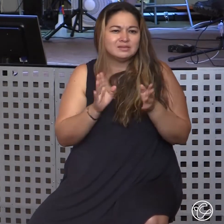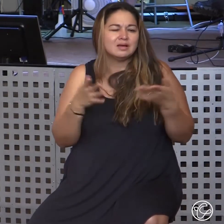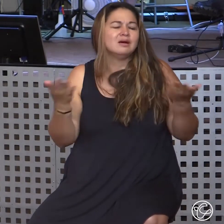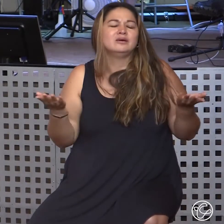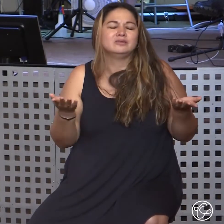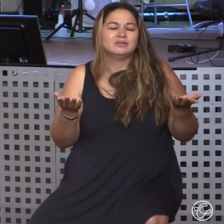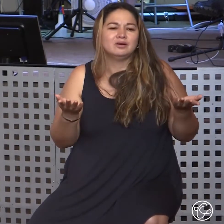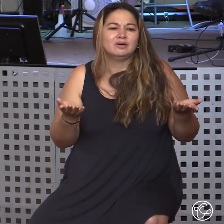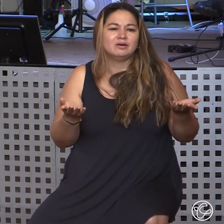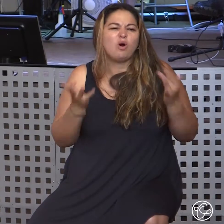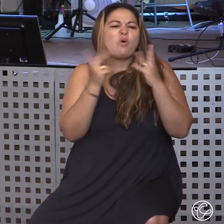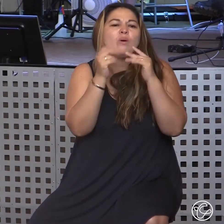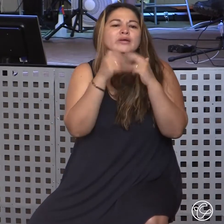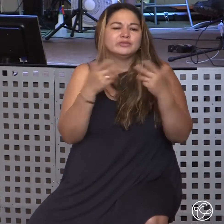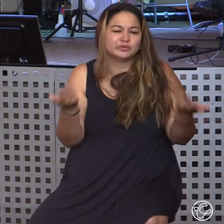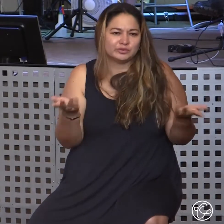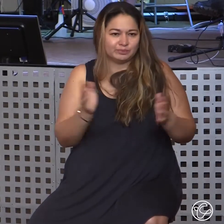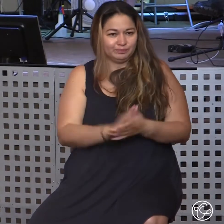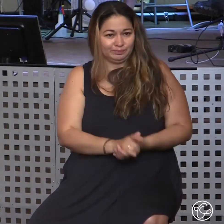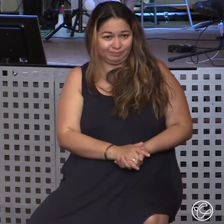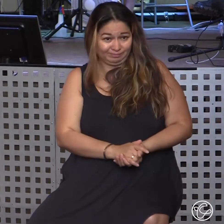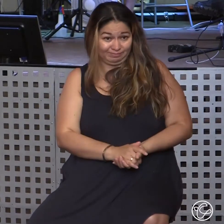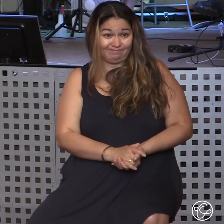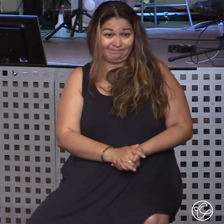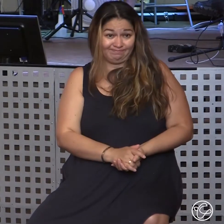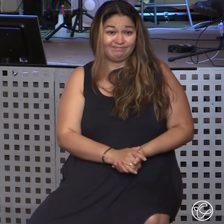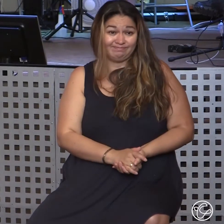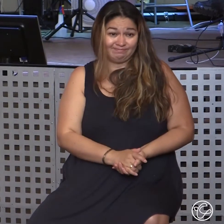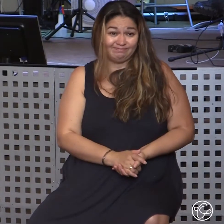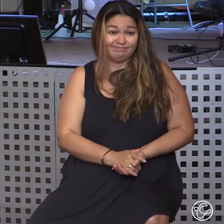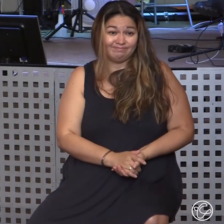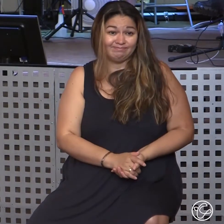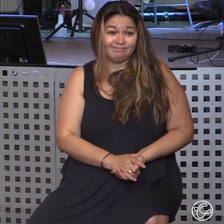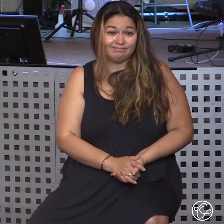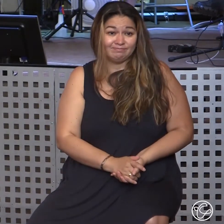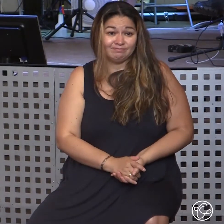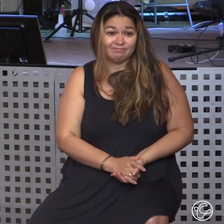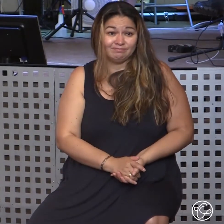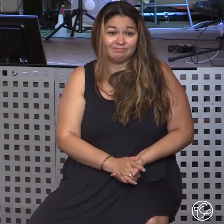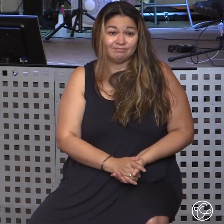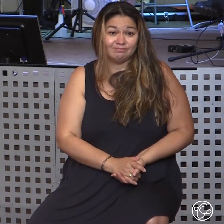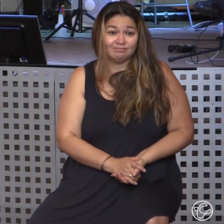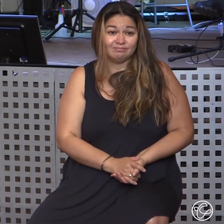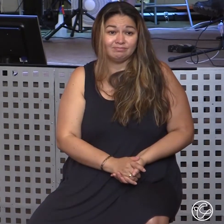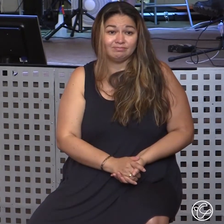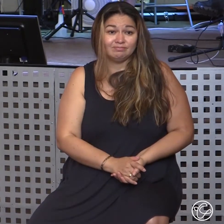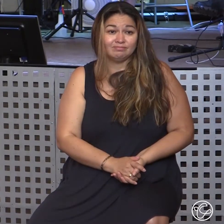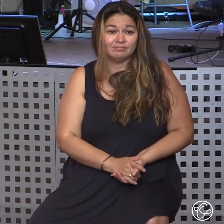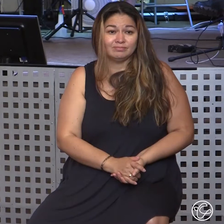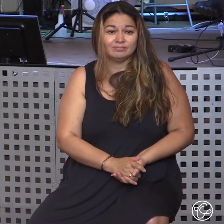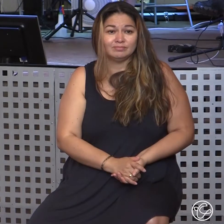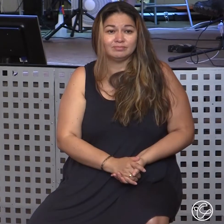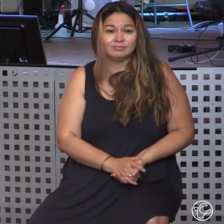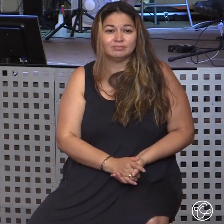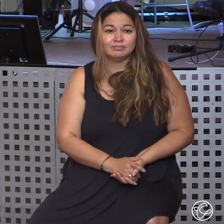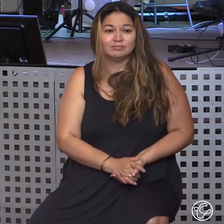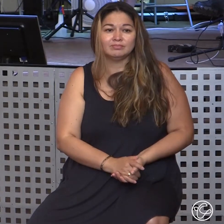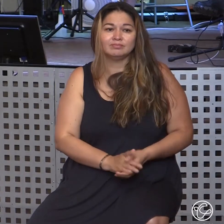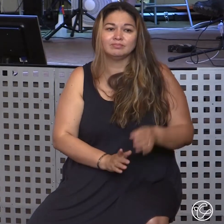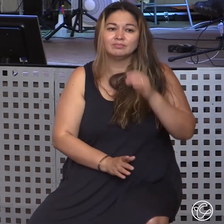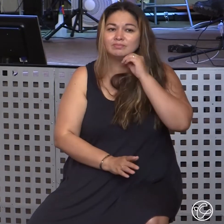honra. Antonio, qué bueno eres. Todo inflarle. Qué gran labor estás haciendo en la